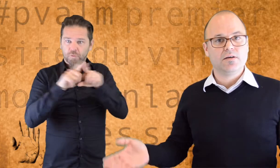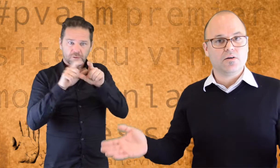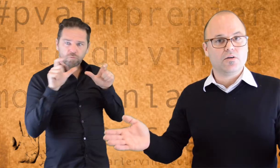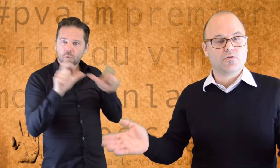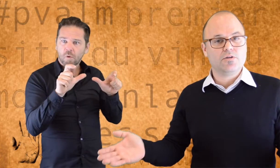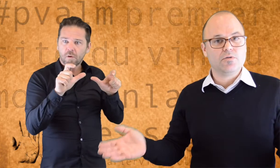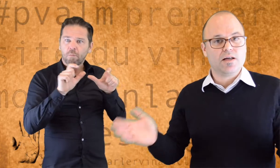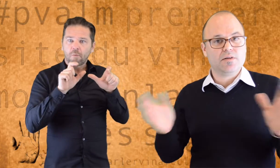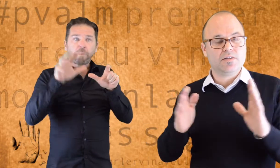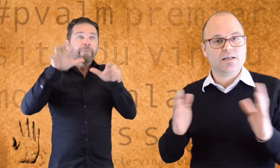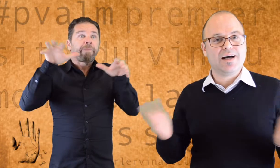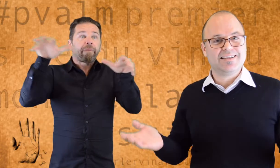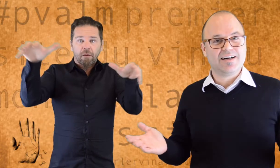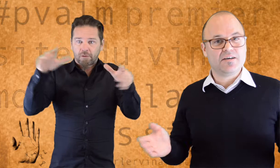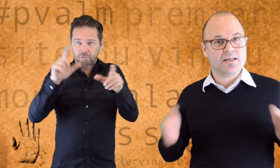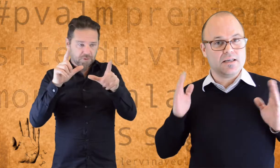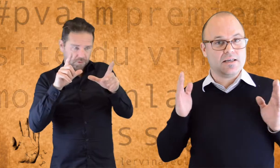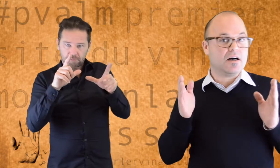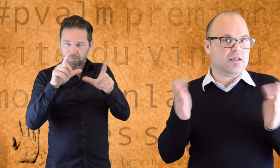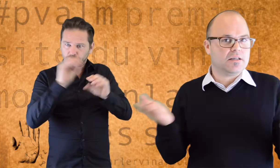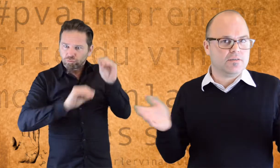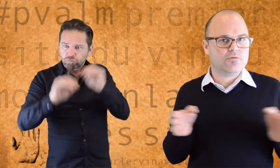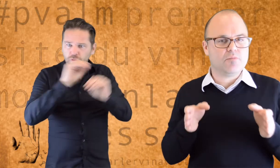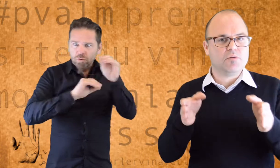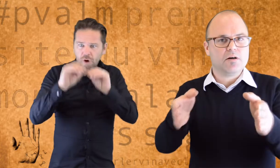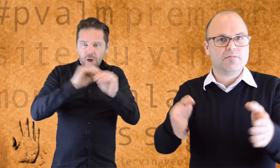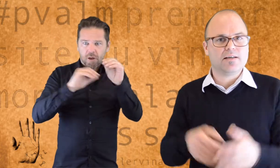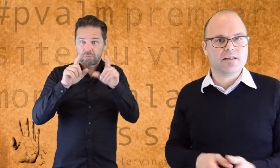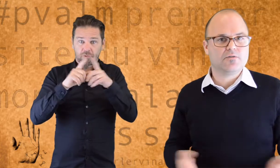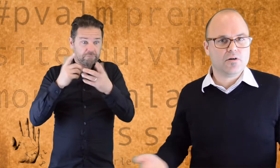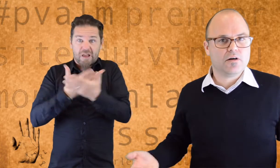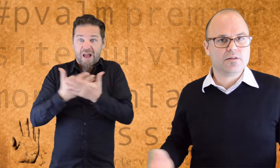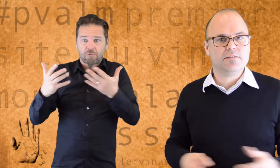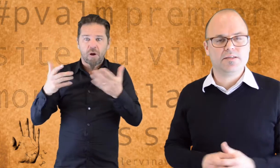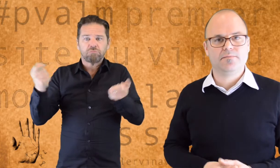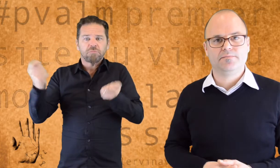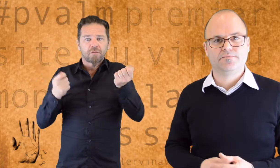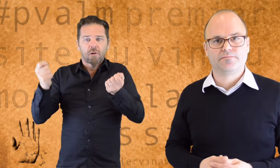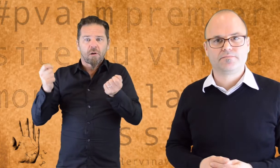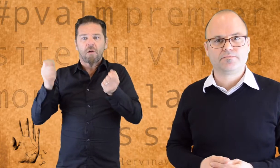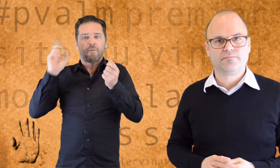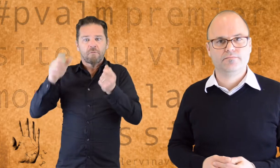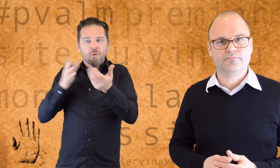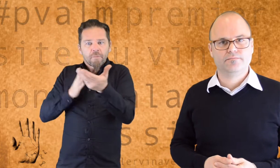puisse continuer à la maintenir, à la travailler et à rentrer tout simplement avec les tracteurs entre les vignes.